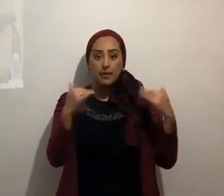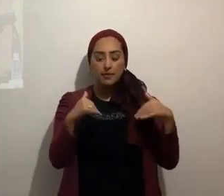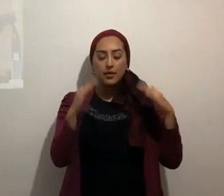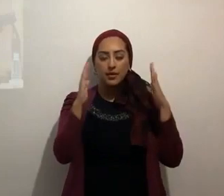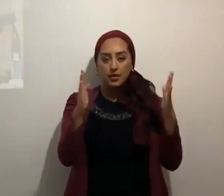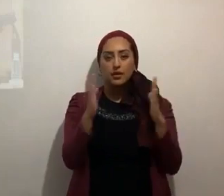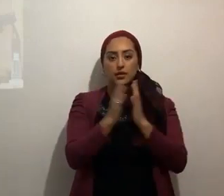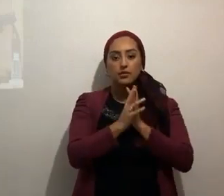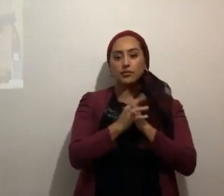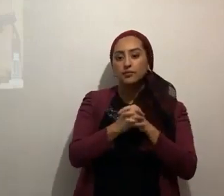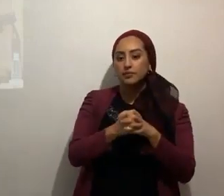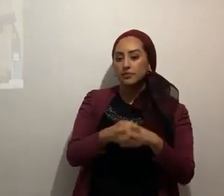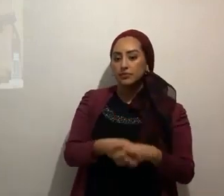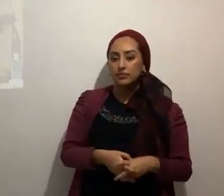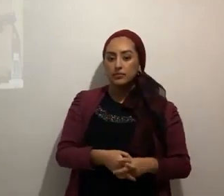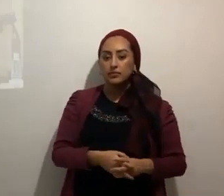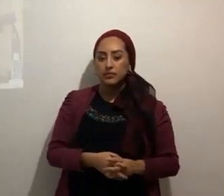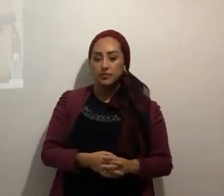atención,